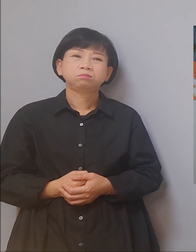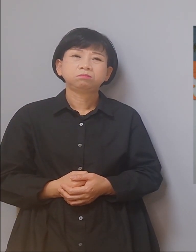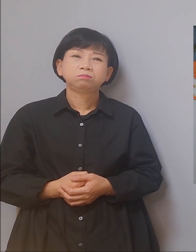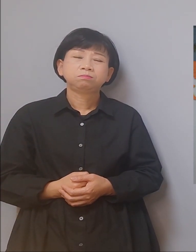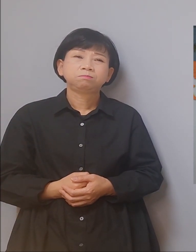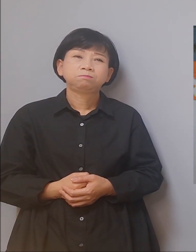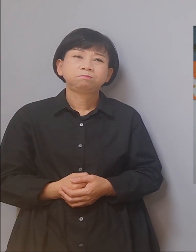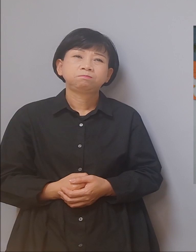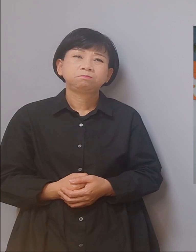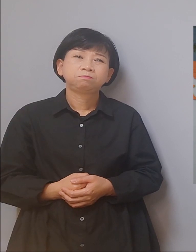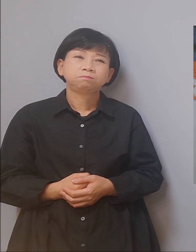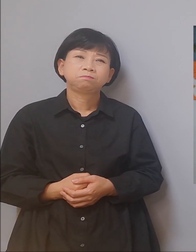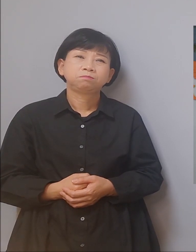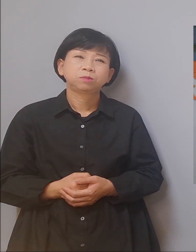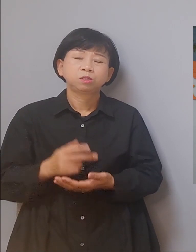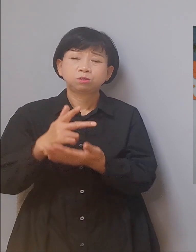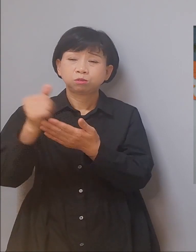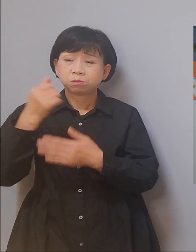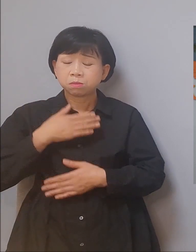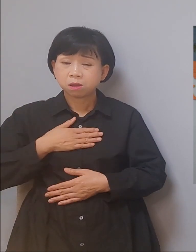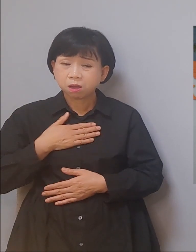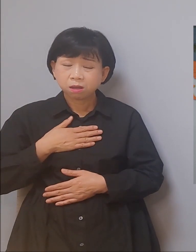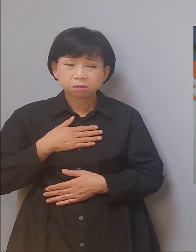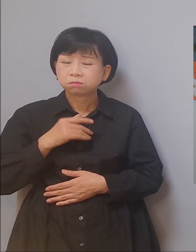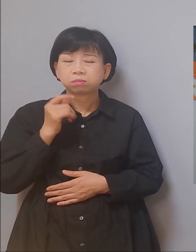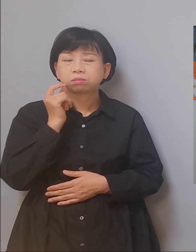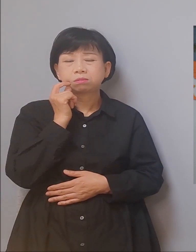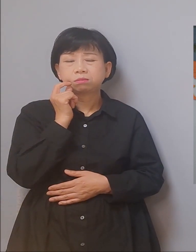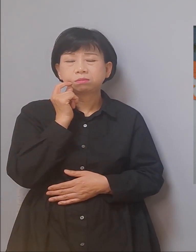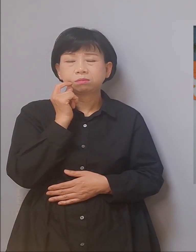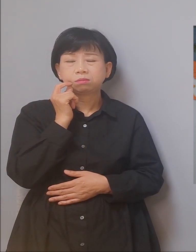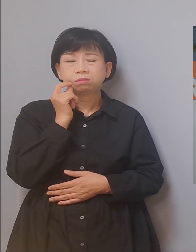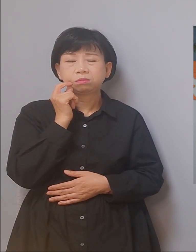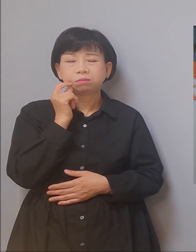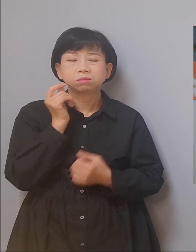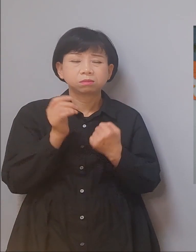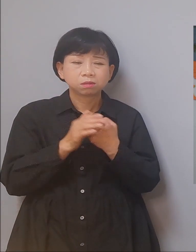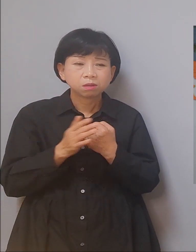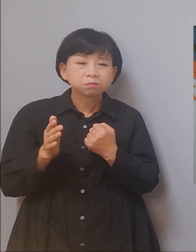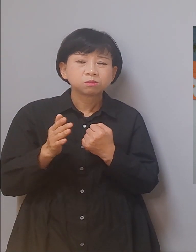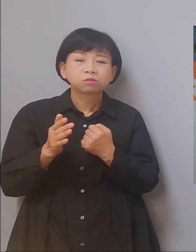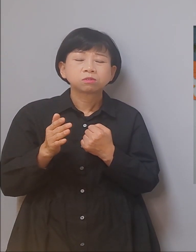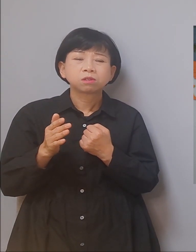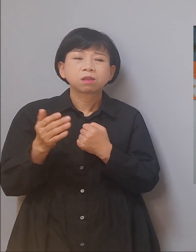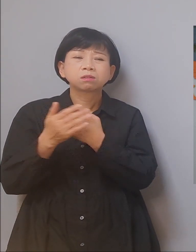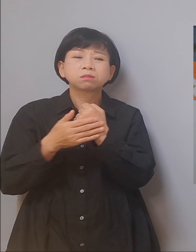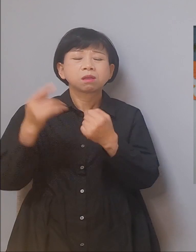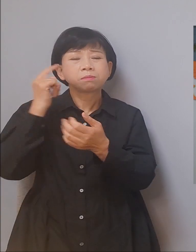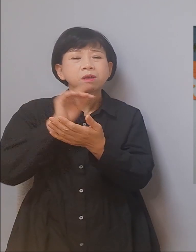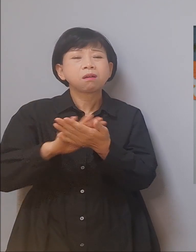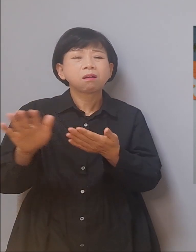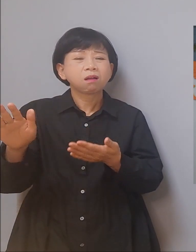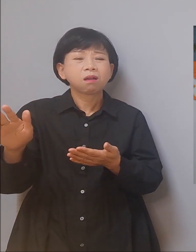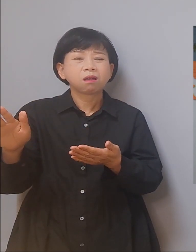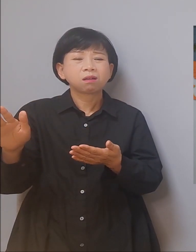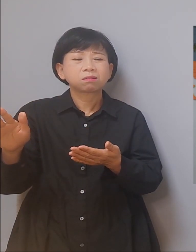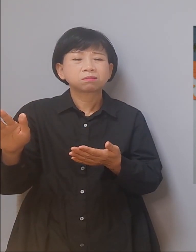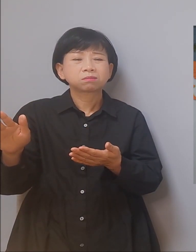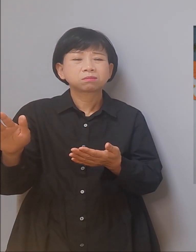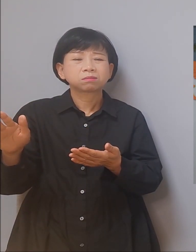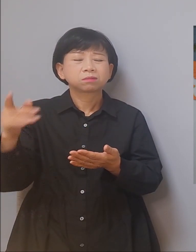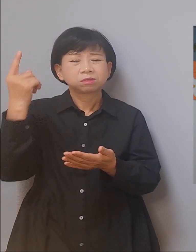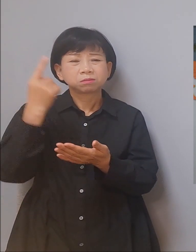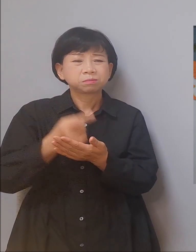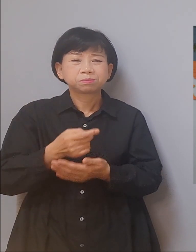부족합니다. 주님을 알아갈 수도 없고 주님을 알지 못하기에 그의 마음에 은혜와 평강이 임할 수가